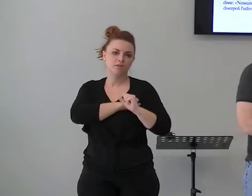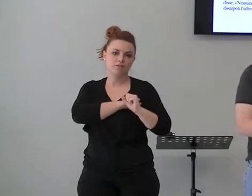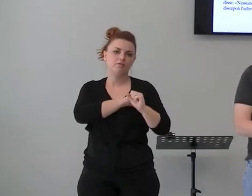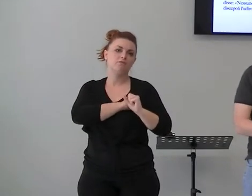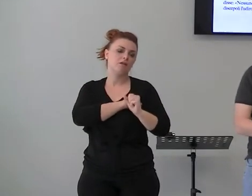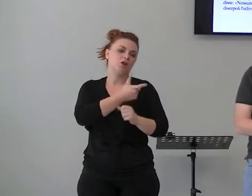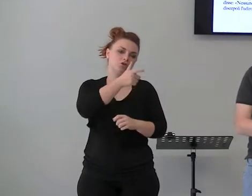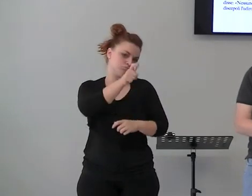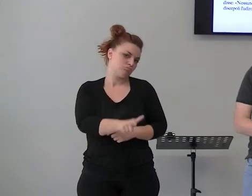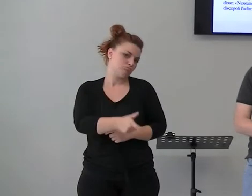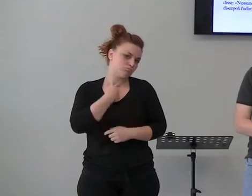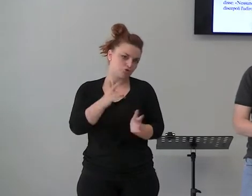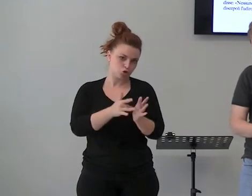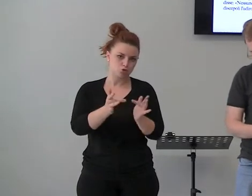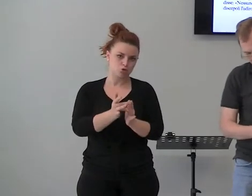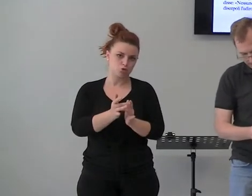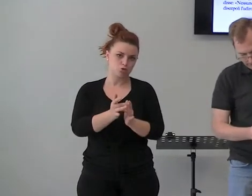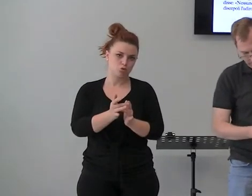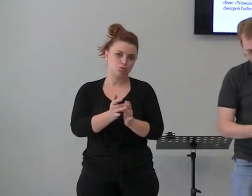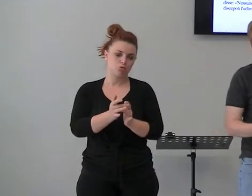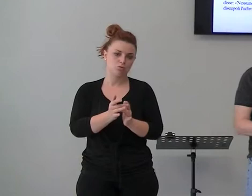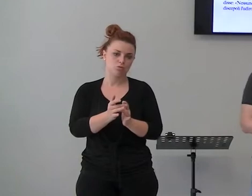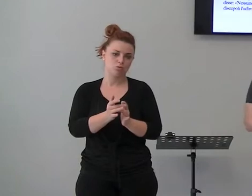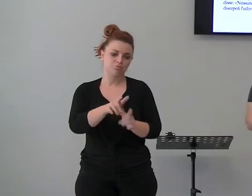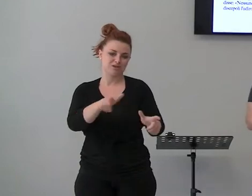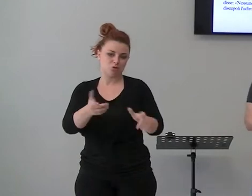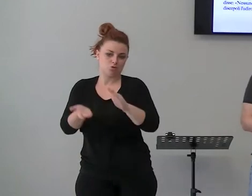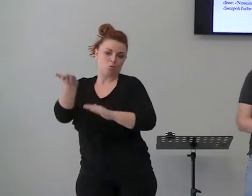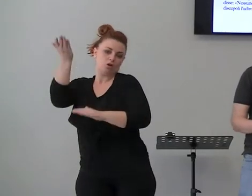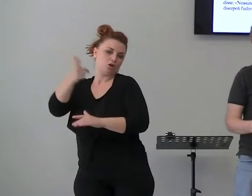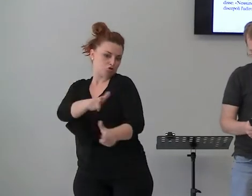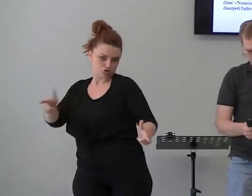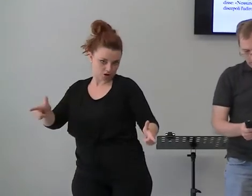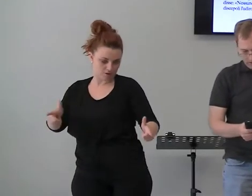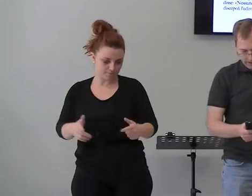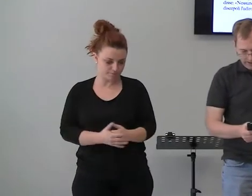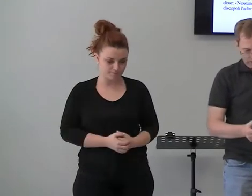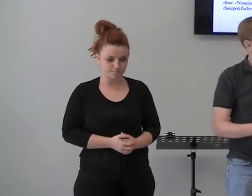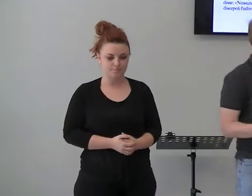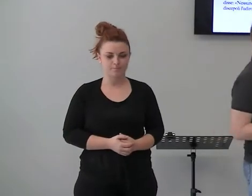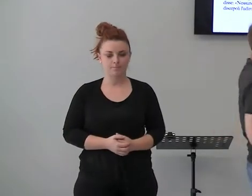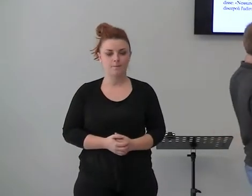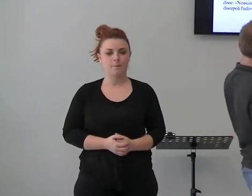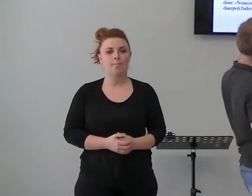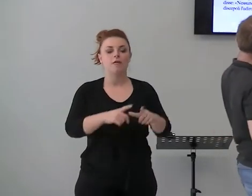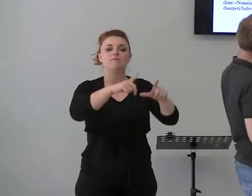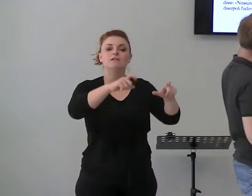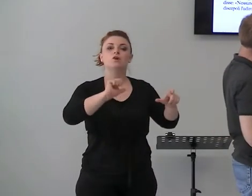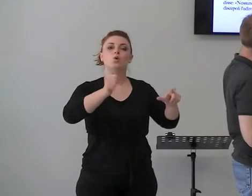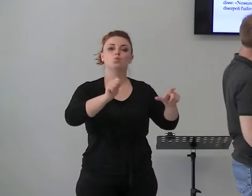Gesù. I leader no, i leader non c'erano. Ok, versetto